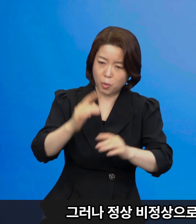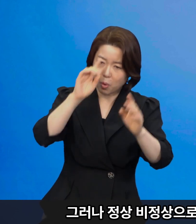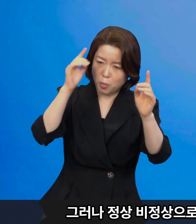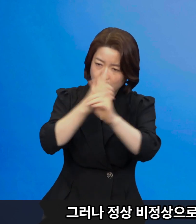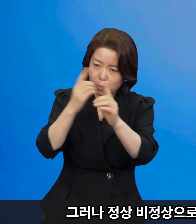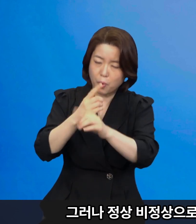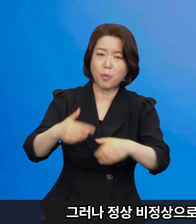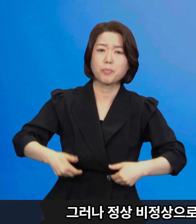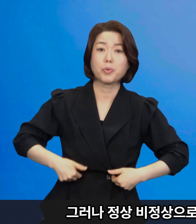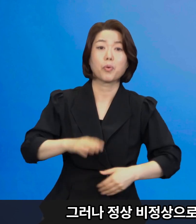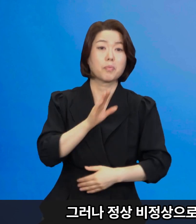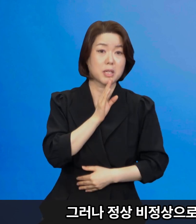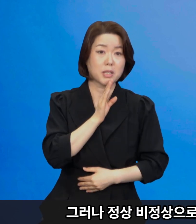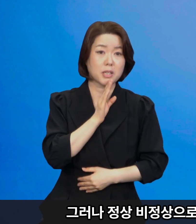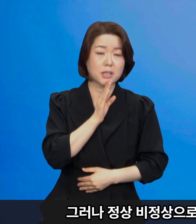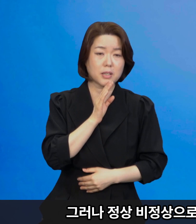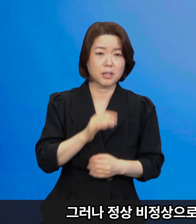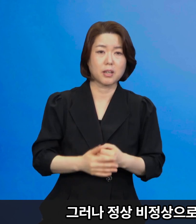합니다. 그러나